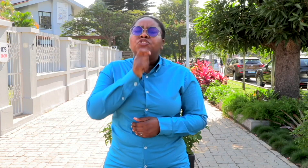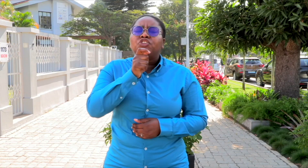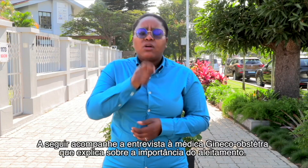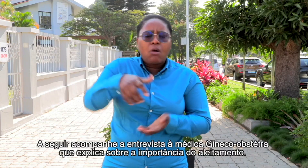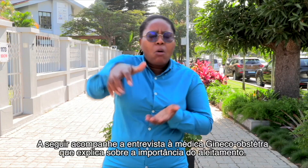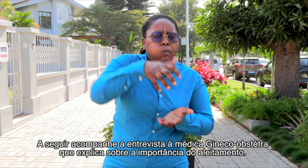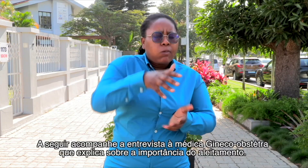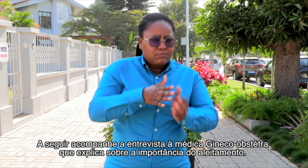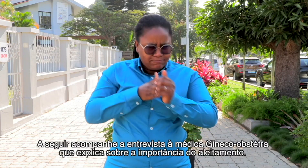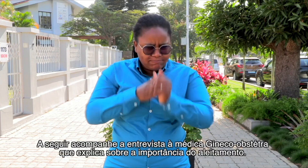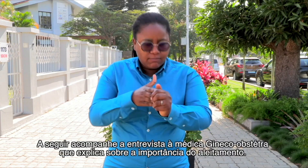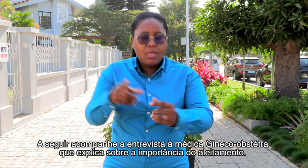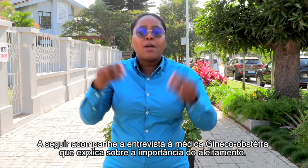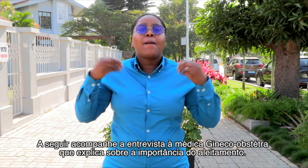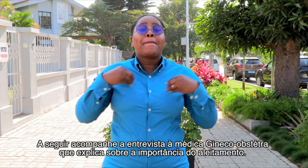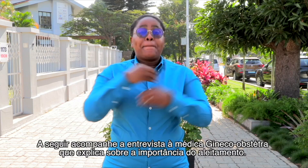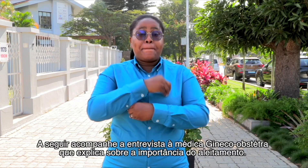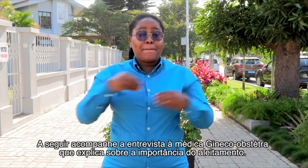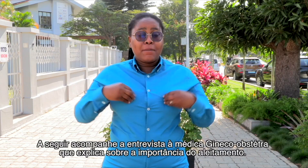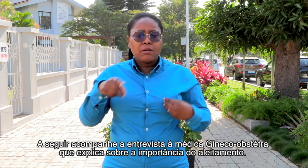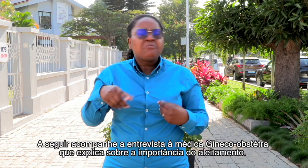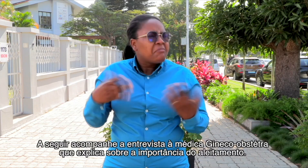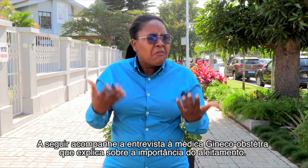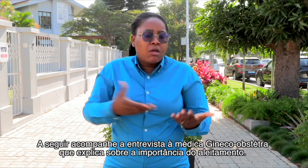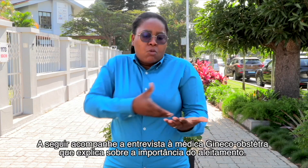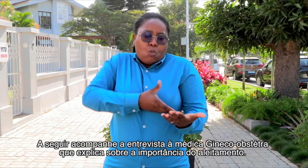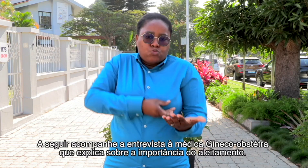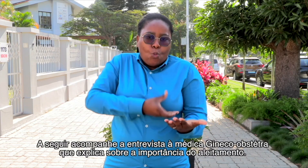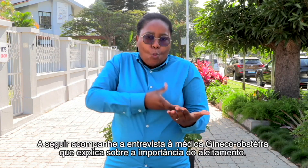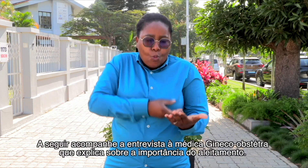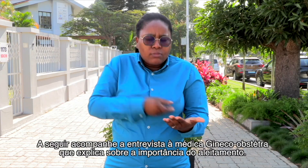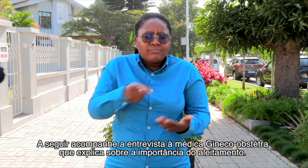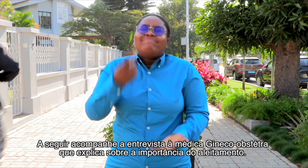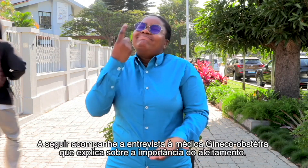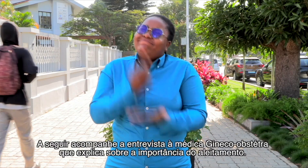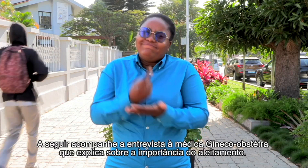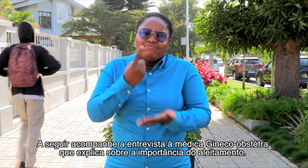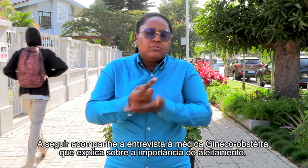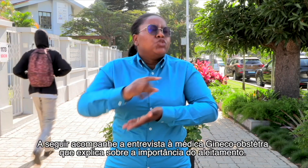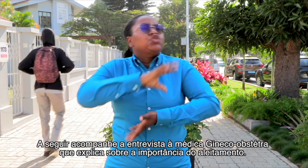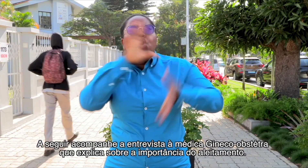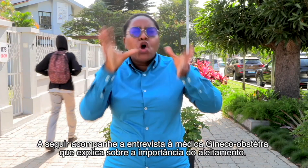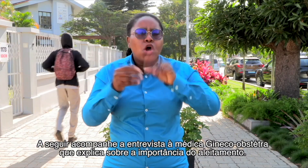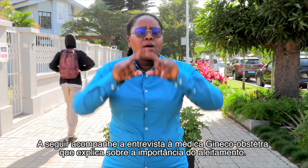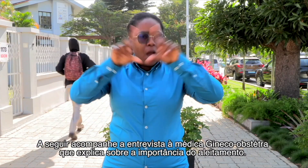A seguir acompanhe a entrevista à médica gineco-obstetra que explica sobre a importância do aleitamento.